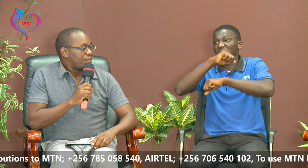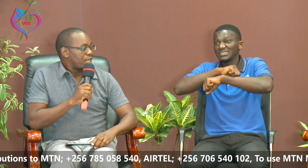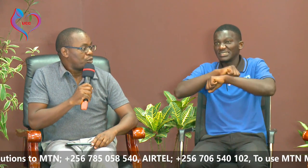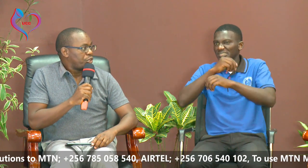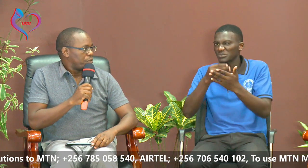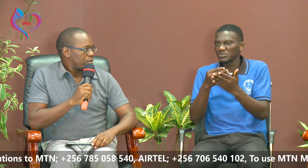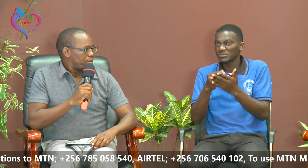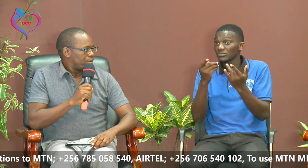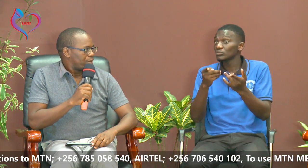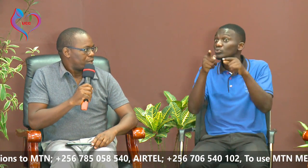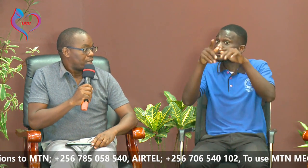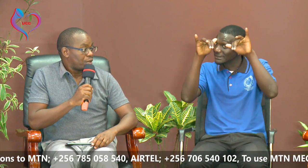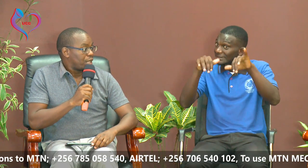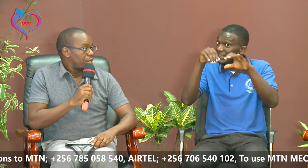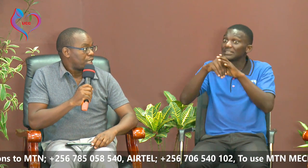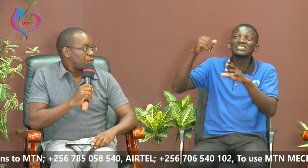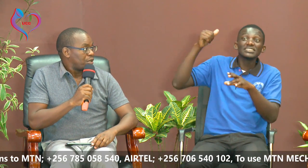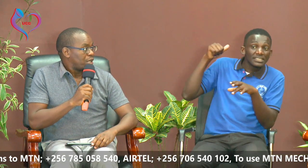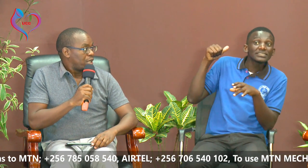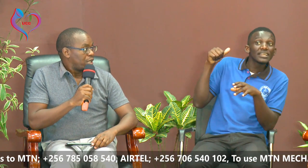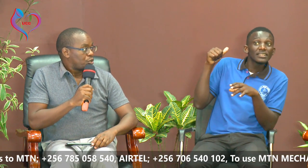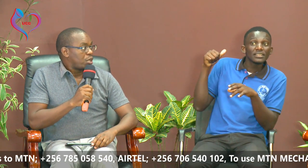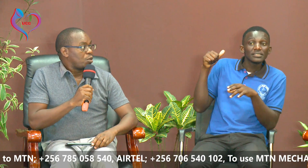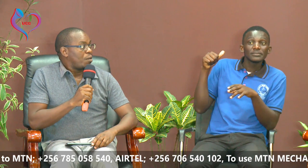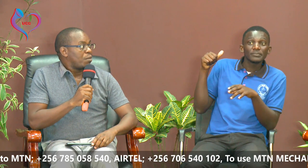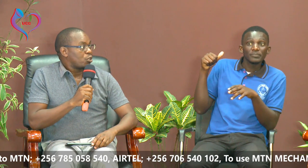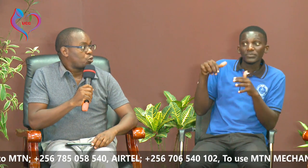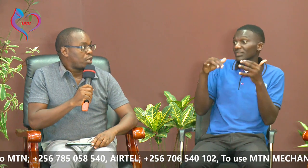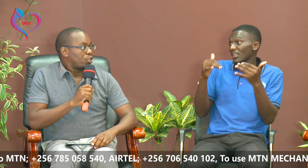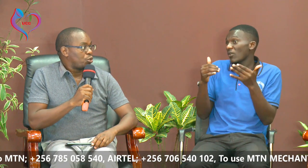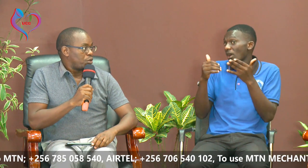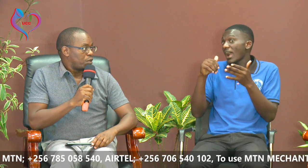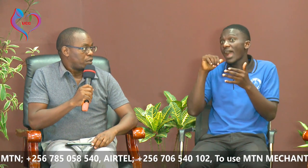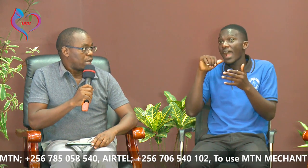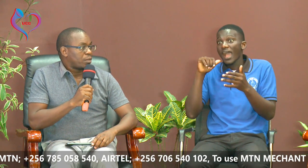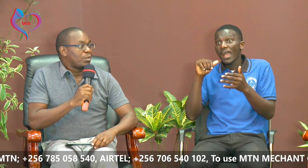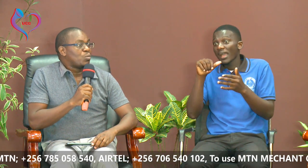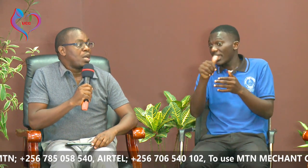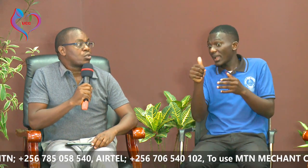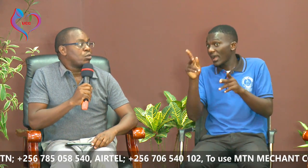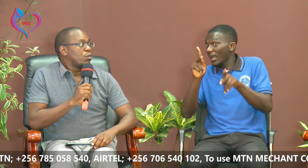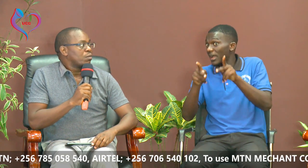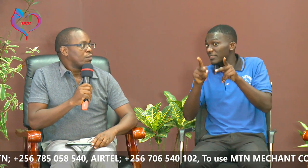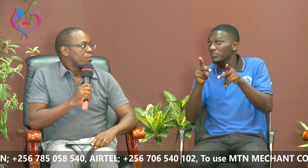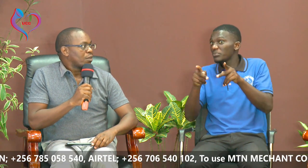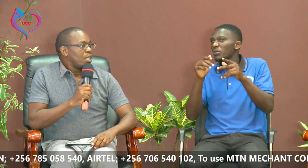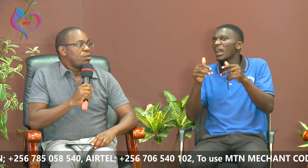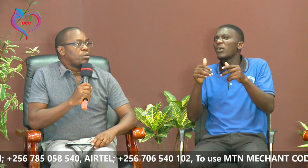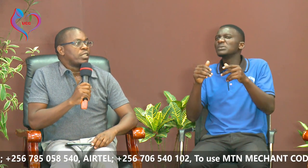livinga mujjo. Kati wano leero taliwo. Kyokka waliwo abala basukka jjo. Ate bali mu maaso. Ngenda